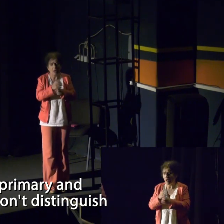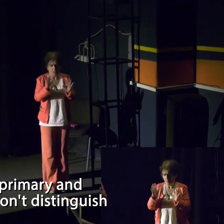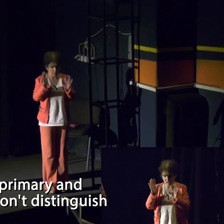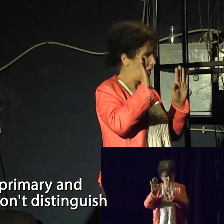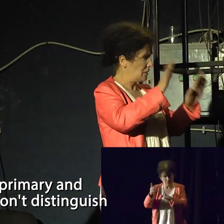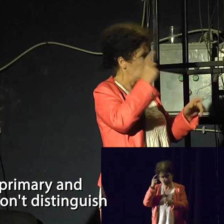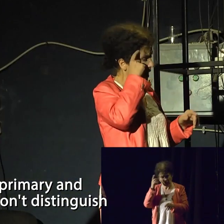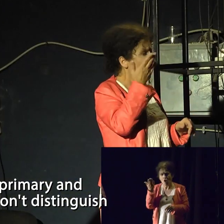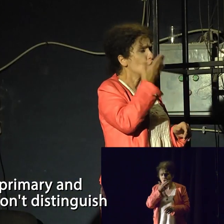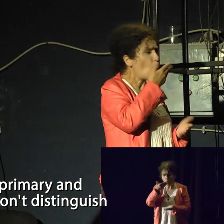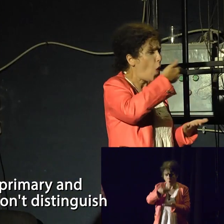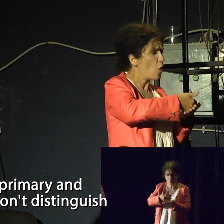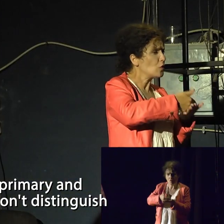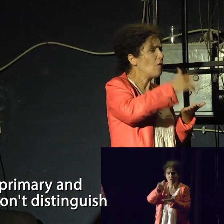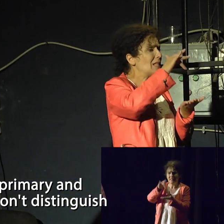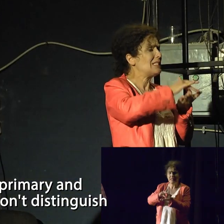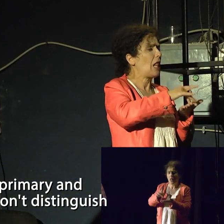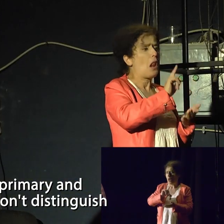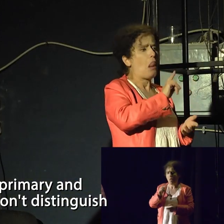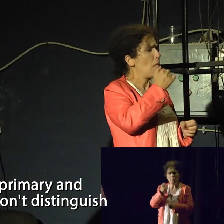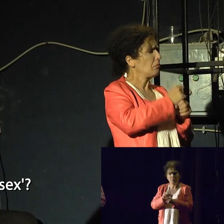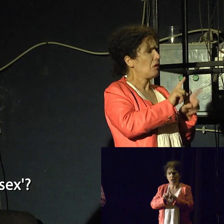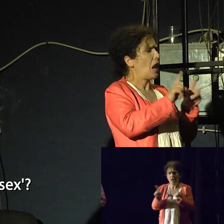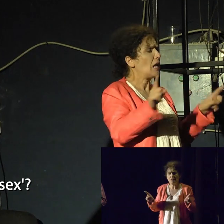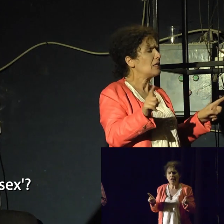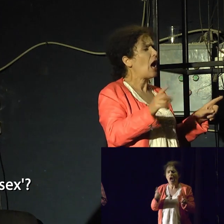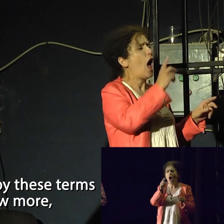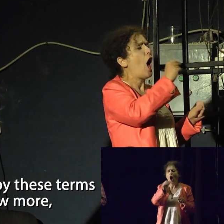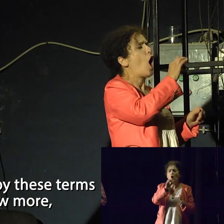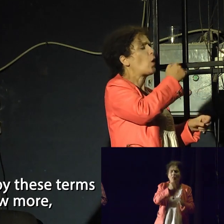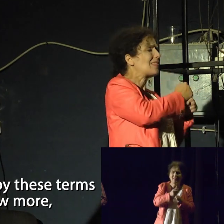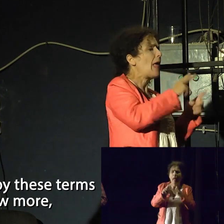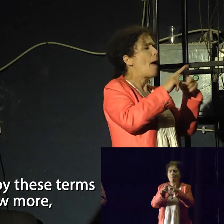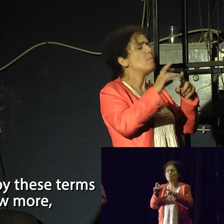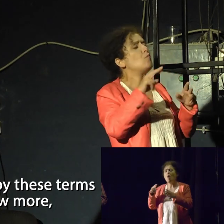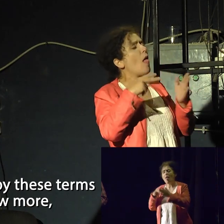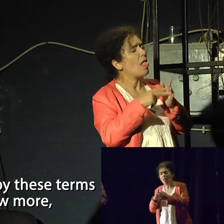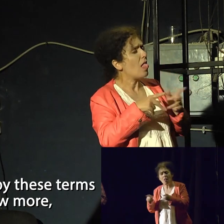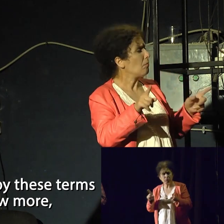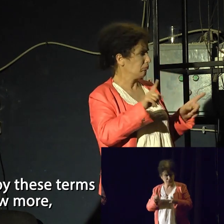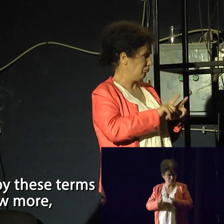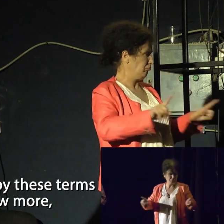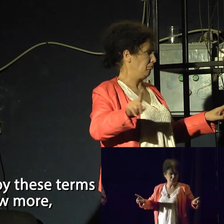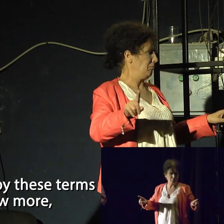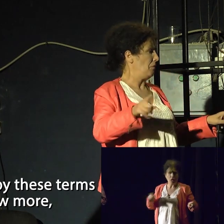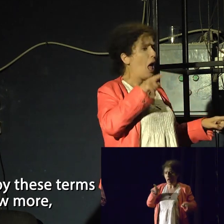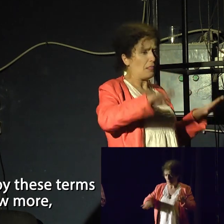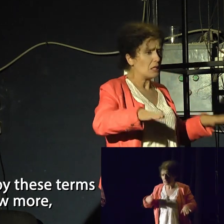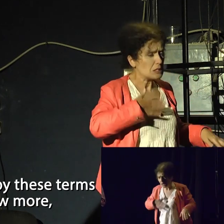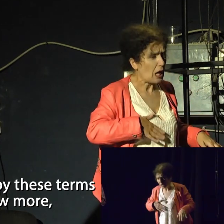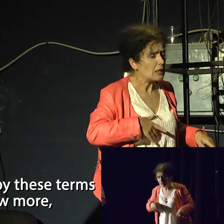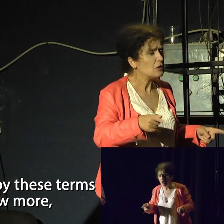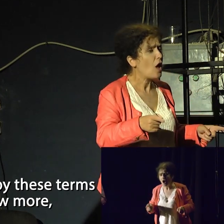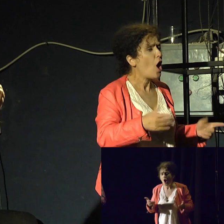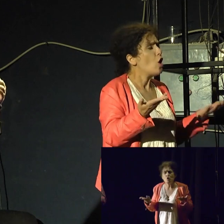во основно училиште и во средно училиште не се прави разлика помеѓу род и пол? На децата тоа им е интересно, сакаат да знаат, е нешто